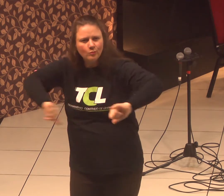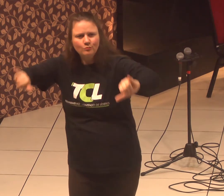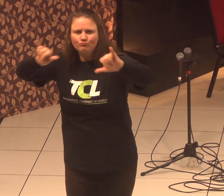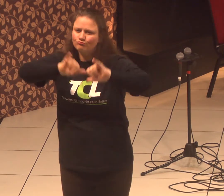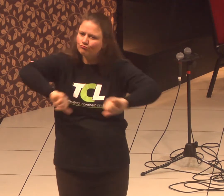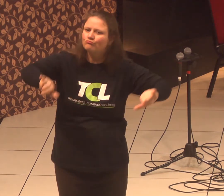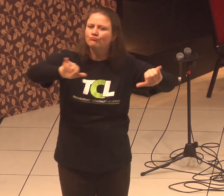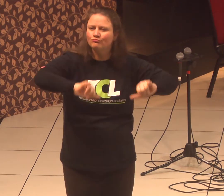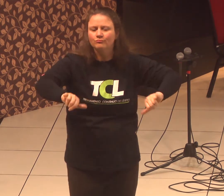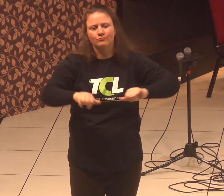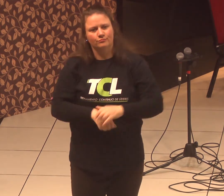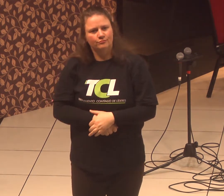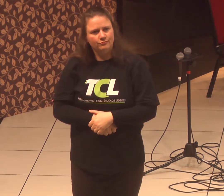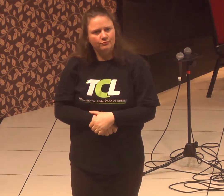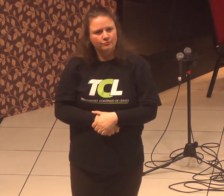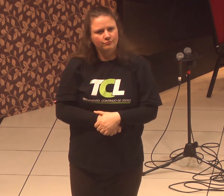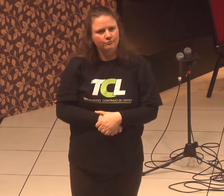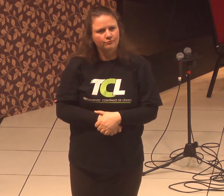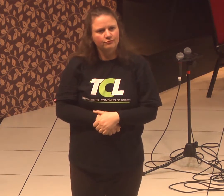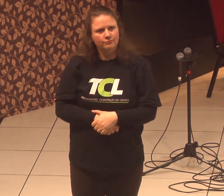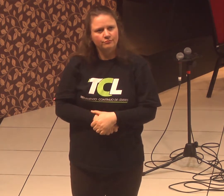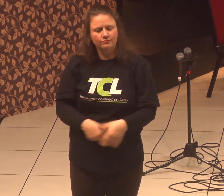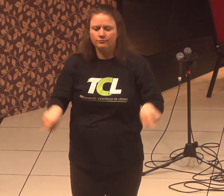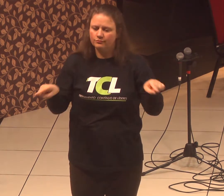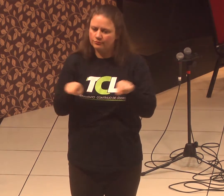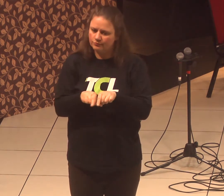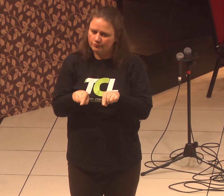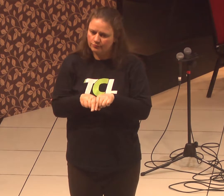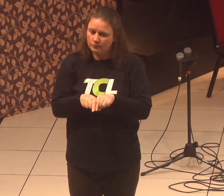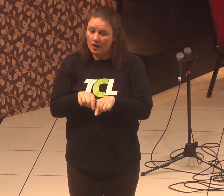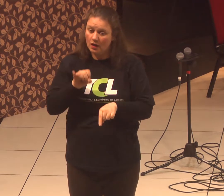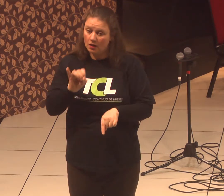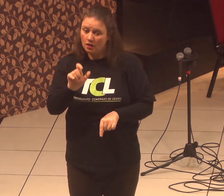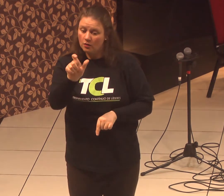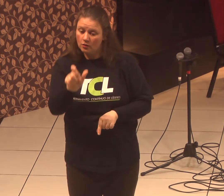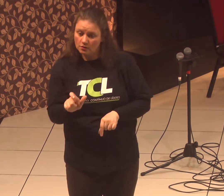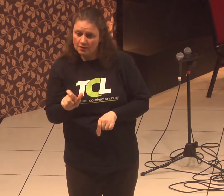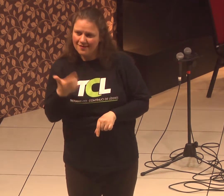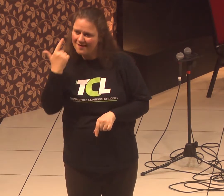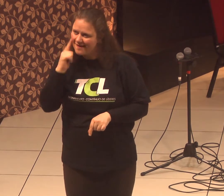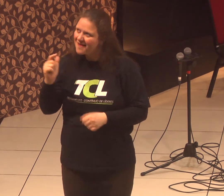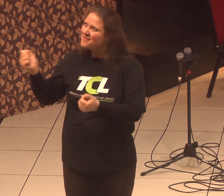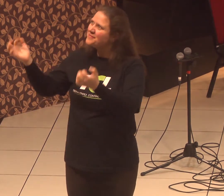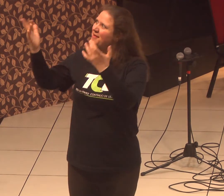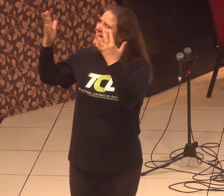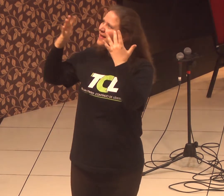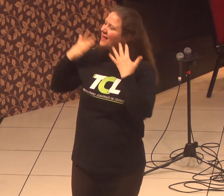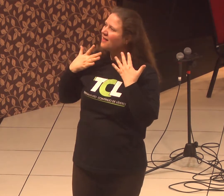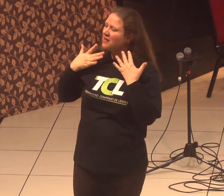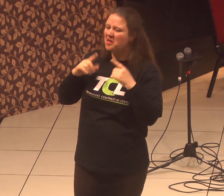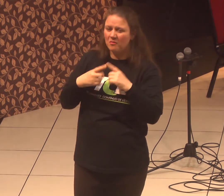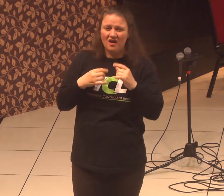Deixa eu bater numa mesma tecla. Quando você recebe alguma coisa e você não conta, o nome de Jesus não é